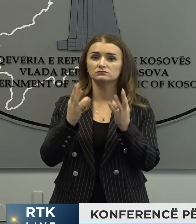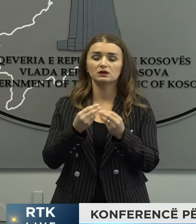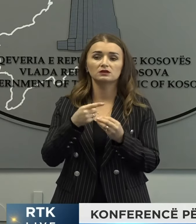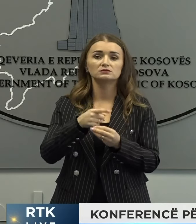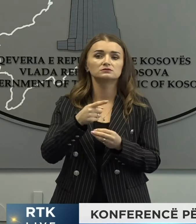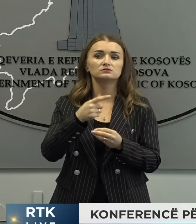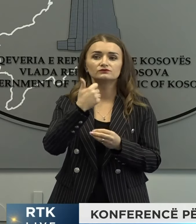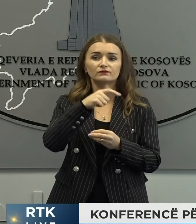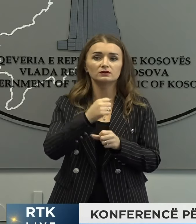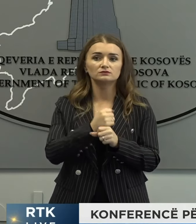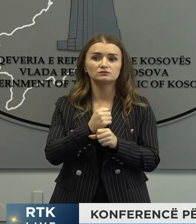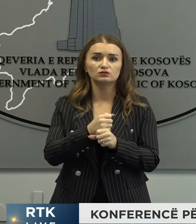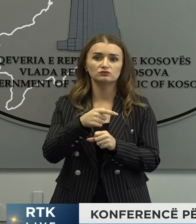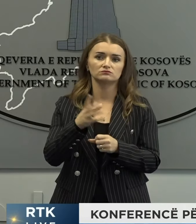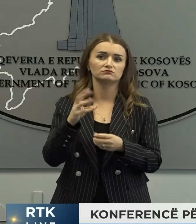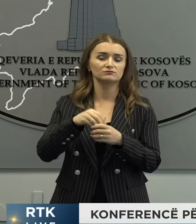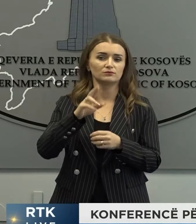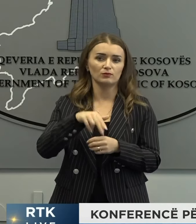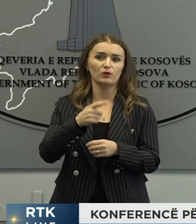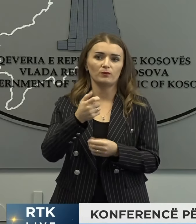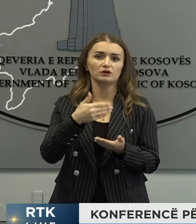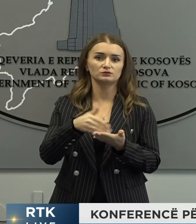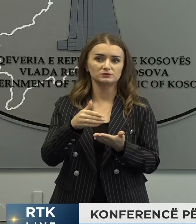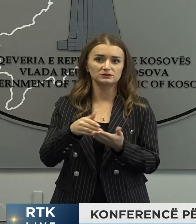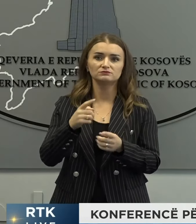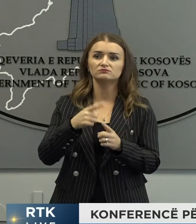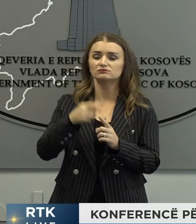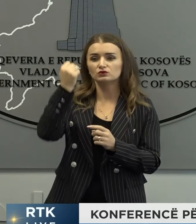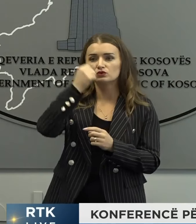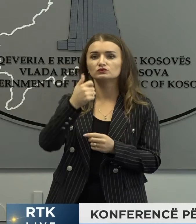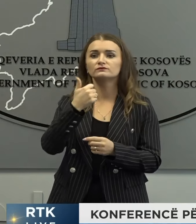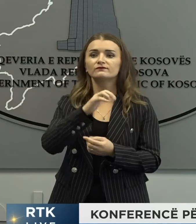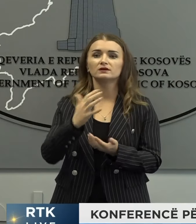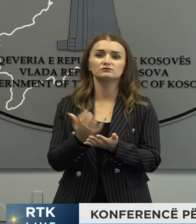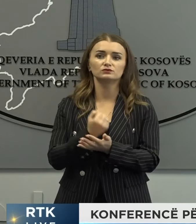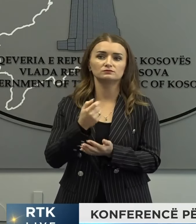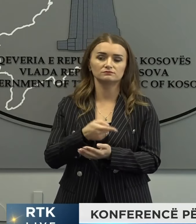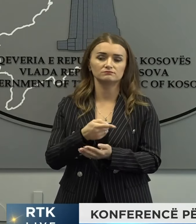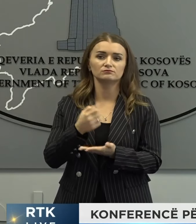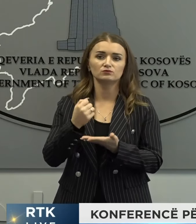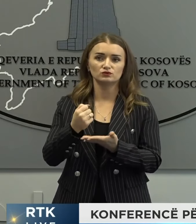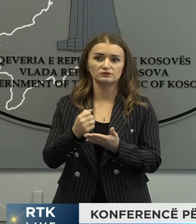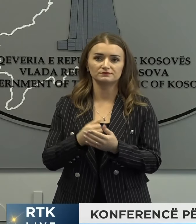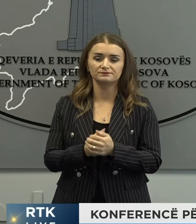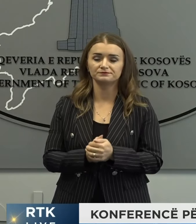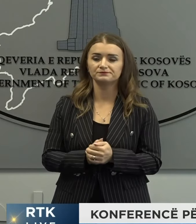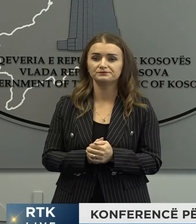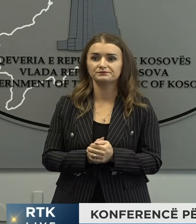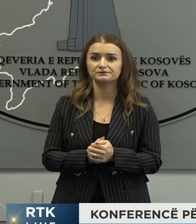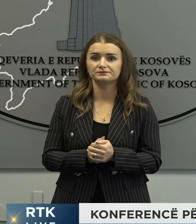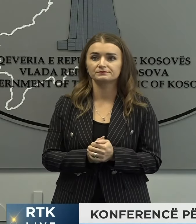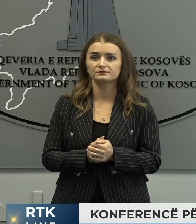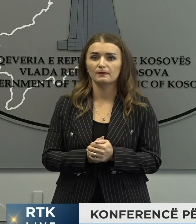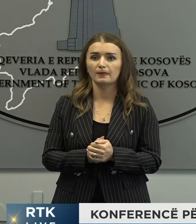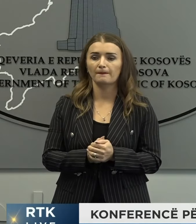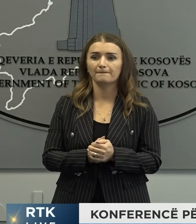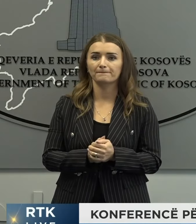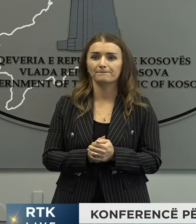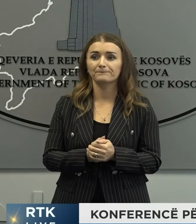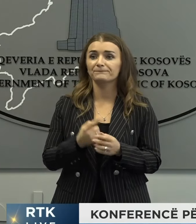që në kupton shumën të cilën Kosova përfiton pas raportimit pozitiv për përmbushjen e këtyre formave. Kisha dashur vjen